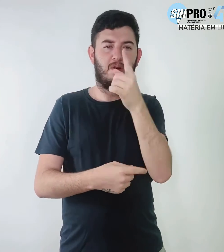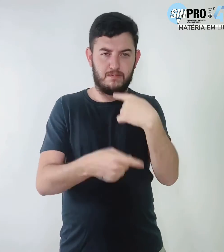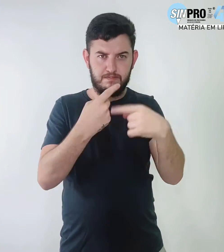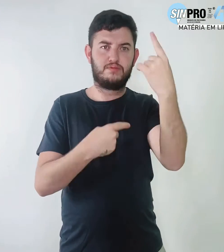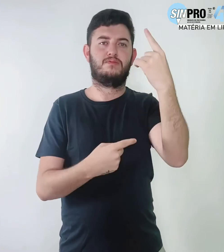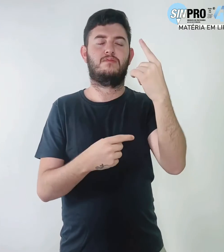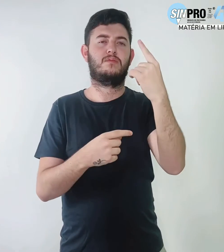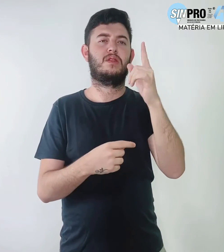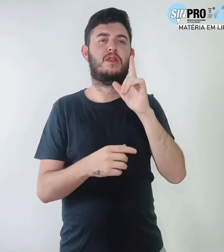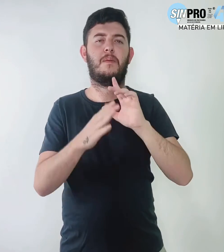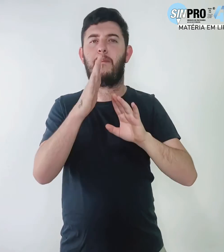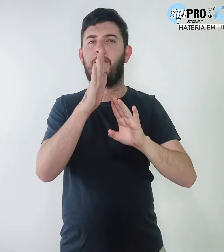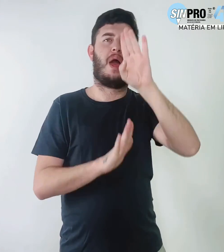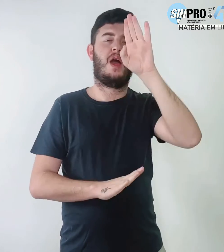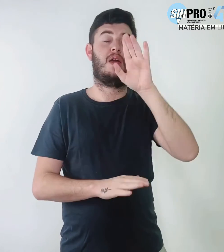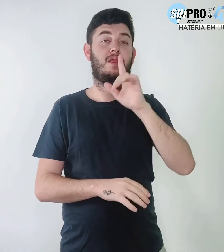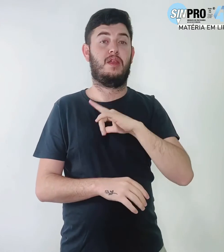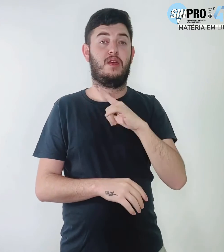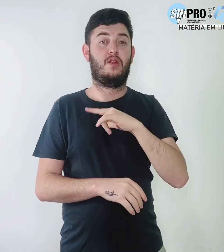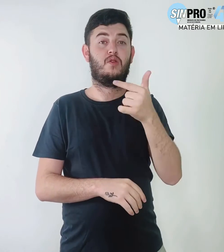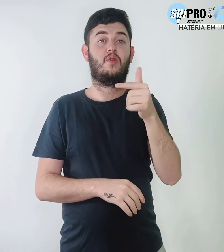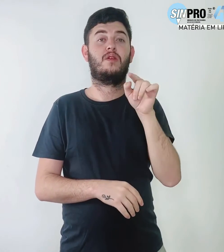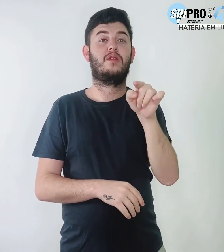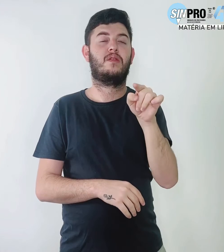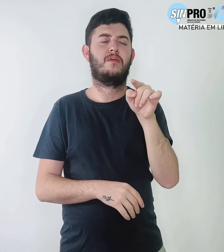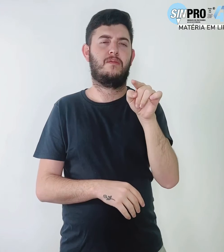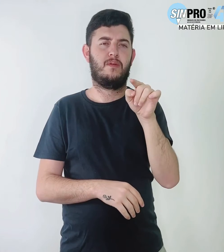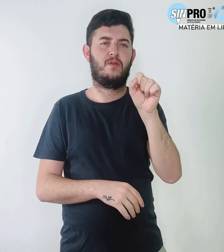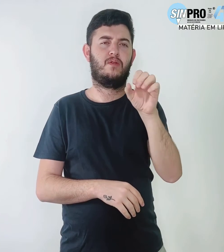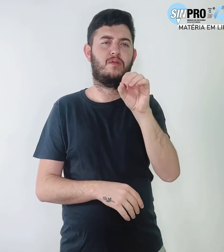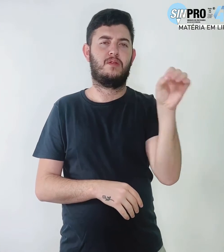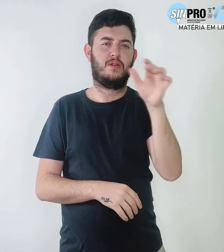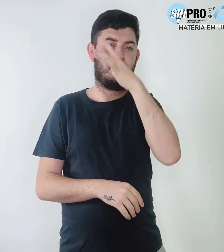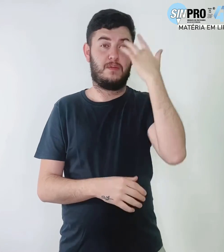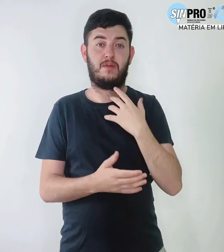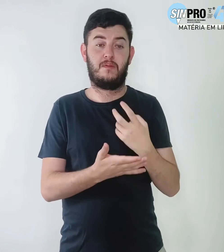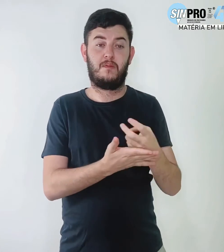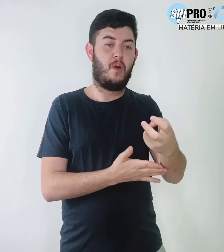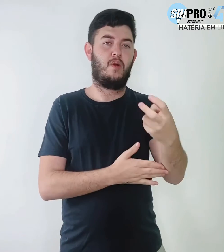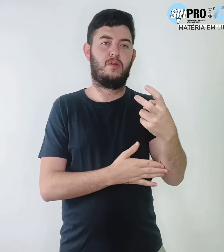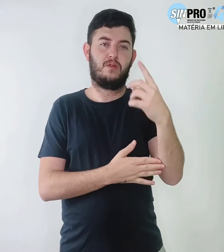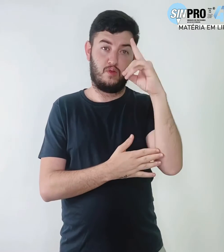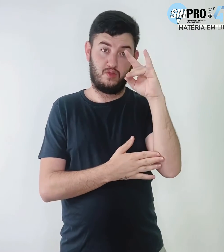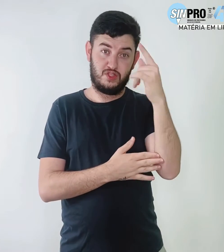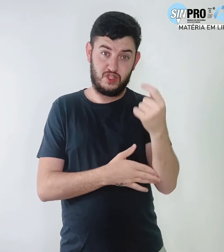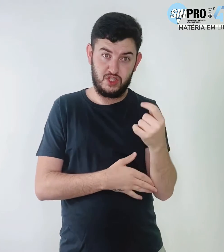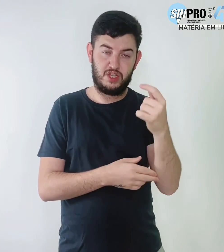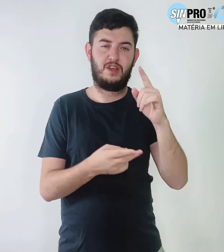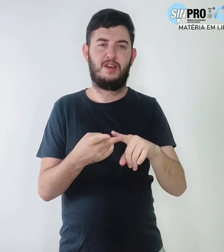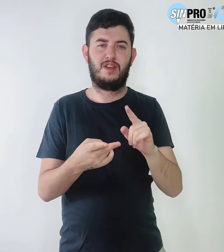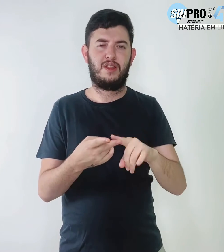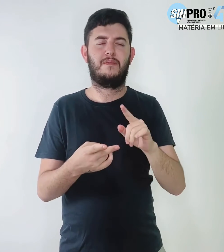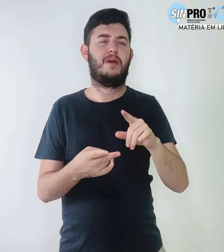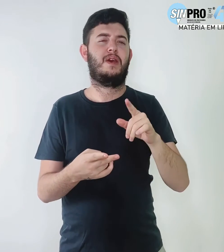2.286 óbitos pela doença e 70.000 novos casos de contaminados. É o maior número